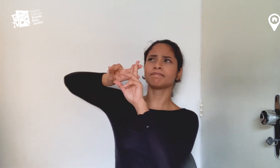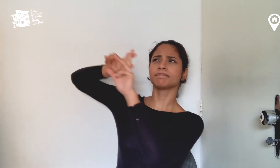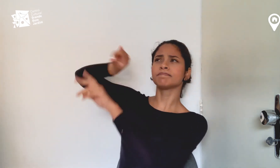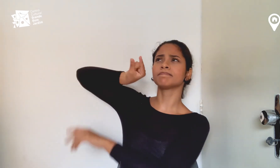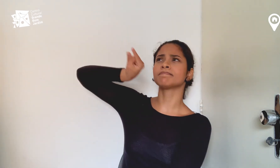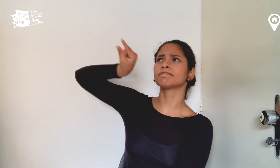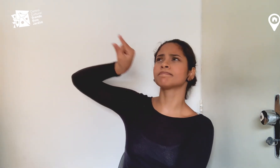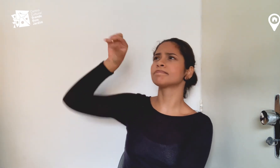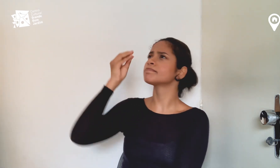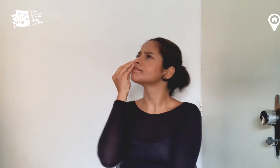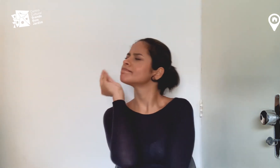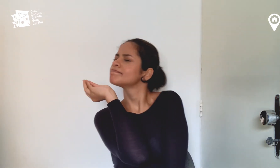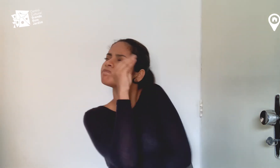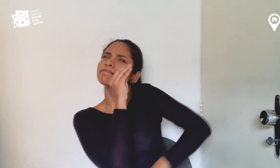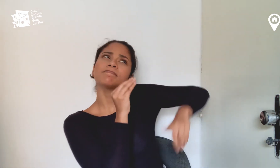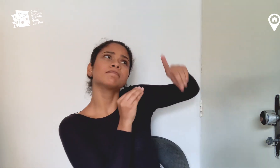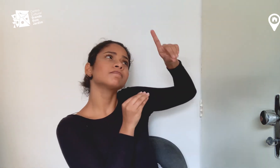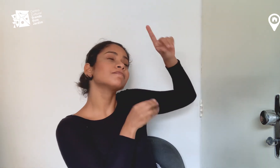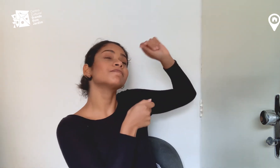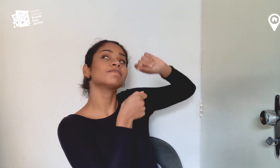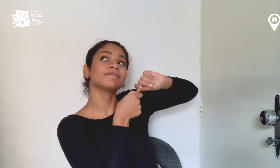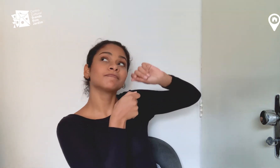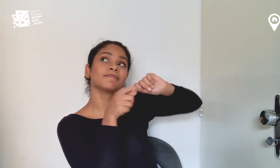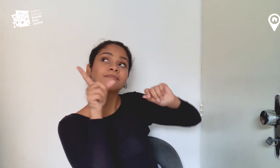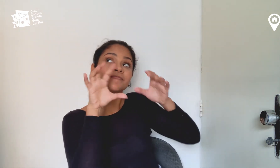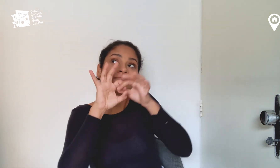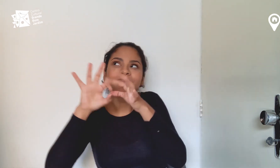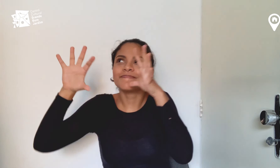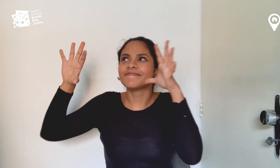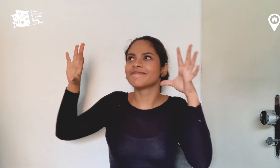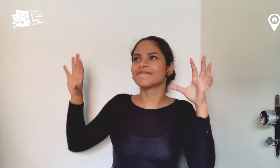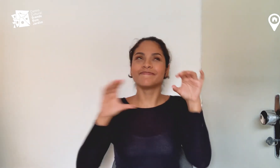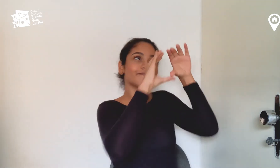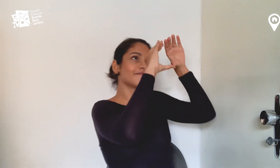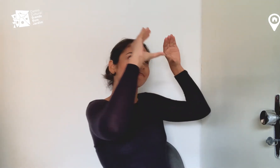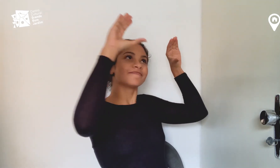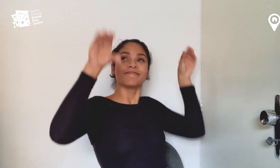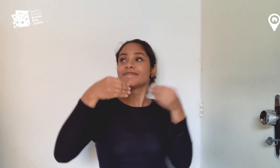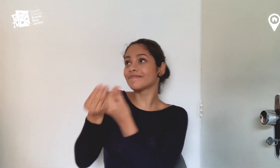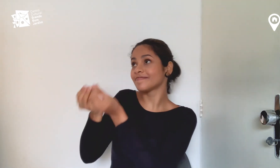teu cantar, ignora que Deus te criou e te deu céu pra